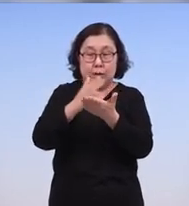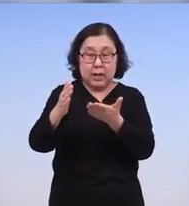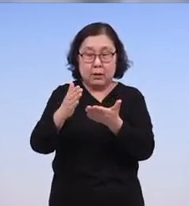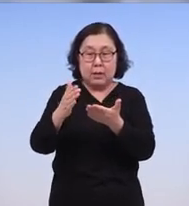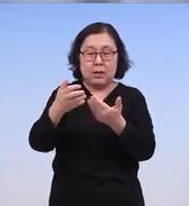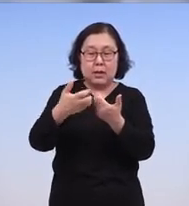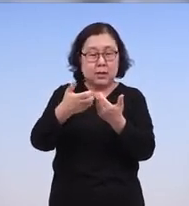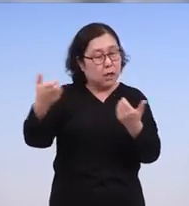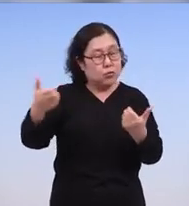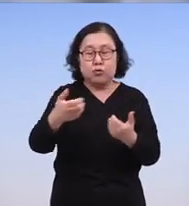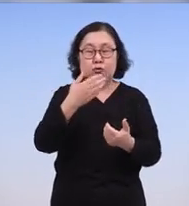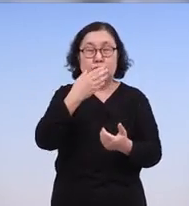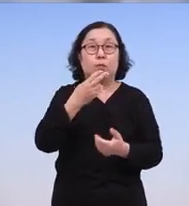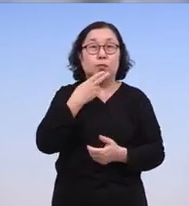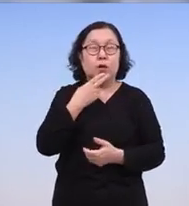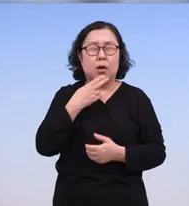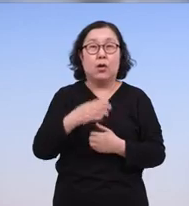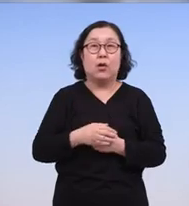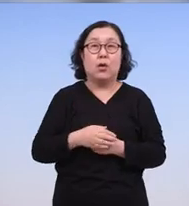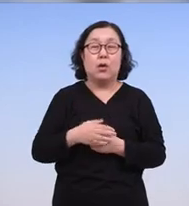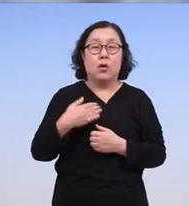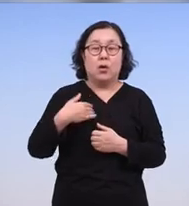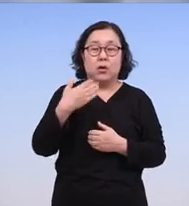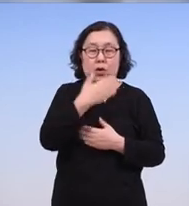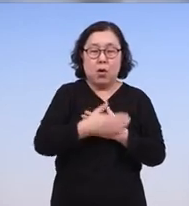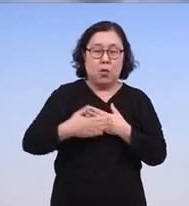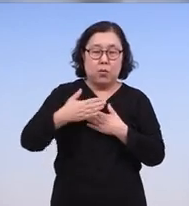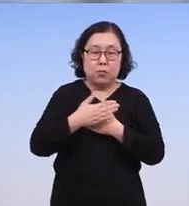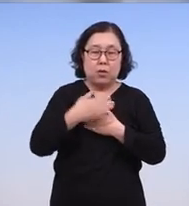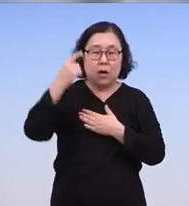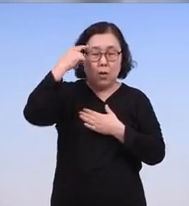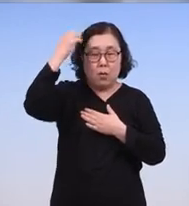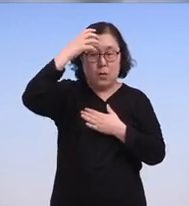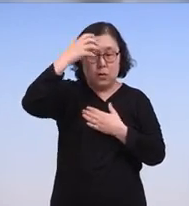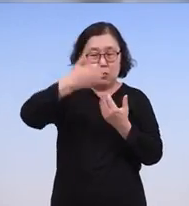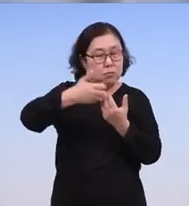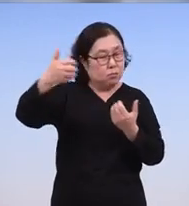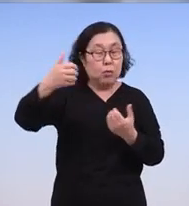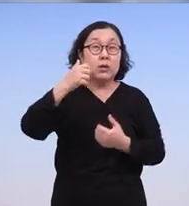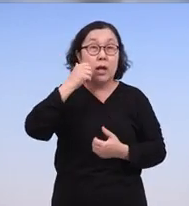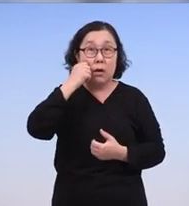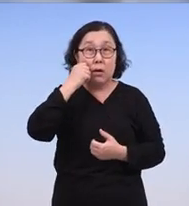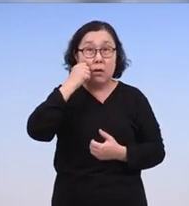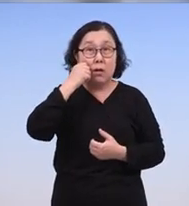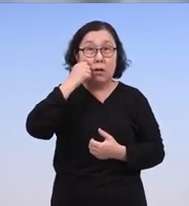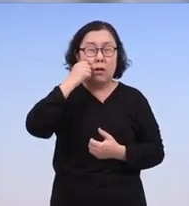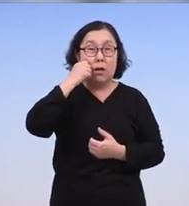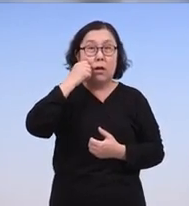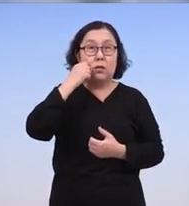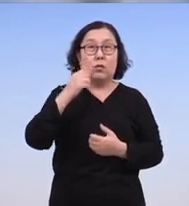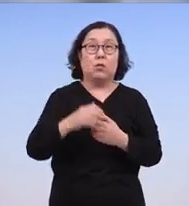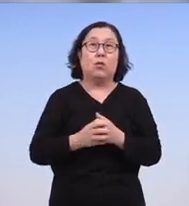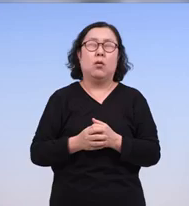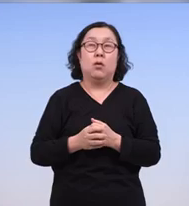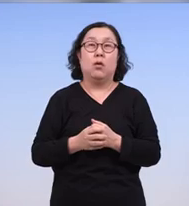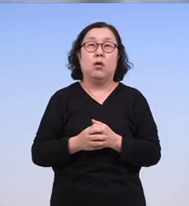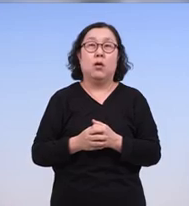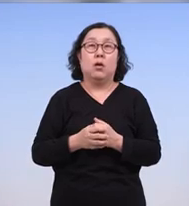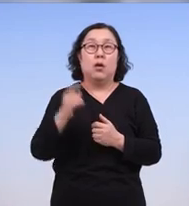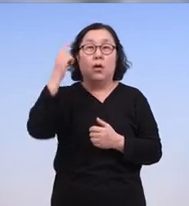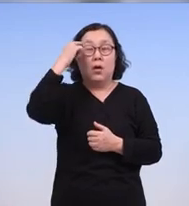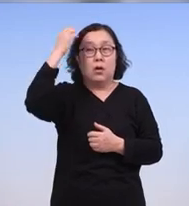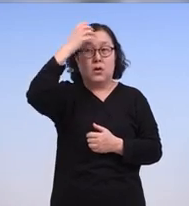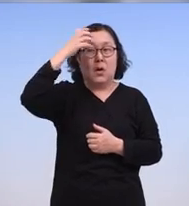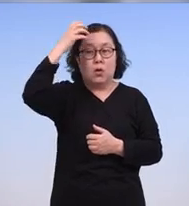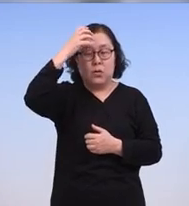수 없고, 이게 굉장히 중요한 전제입니다. 우리 영혼과 몸은 분리할 수 없습니다. 그런가 하면은 영혼과